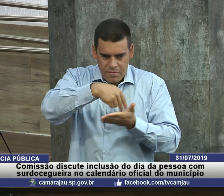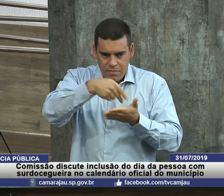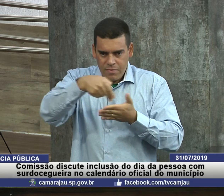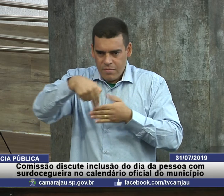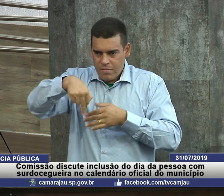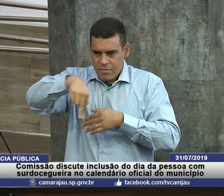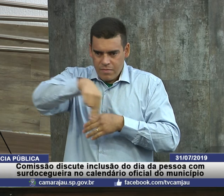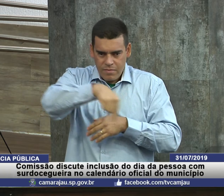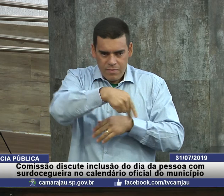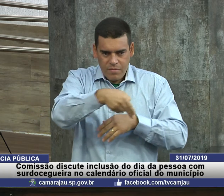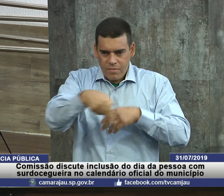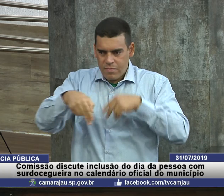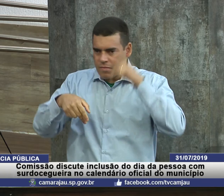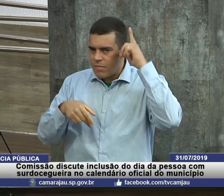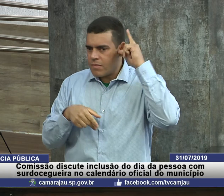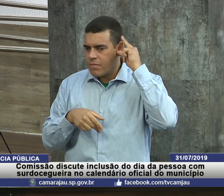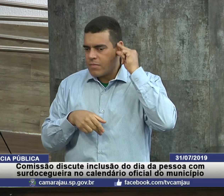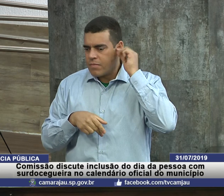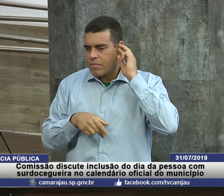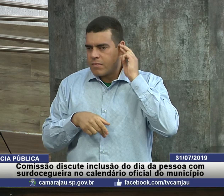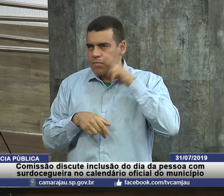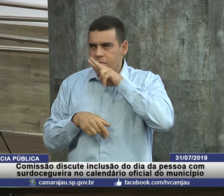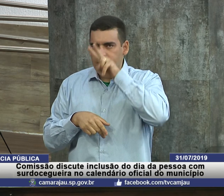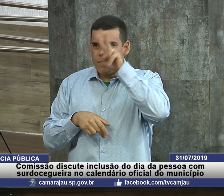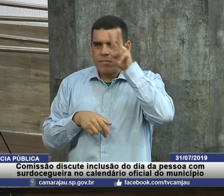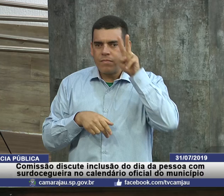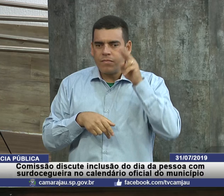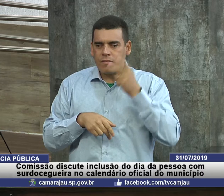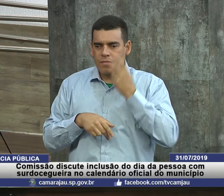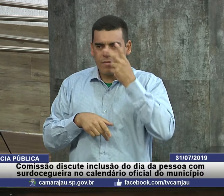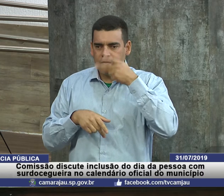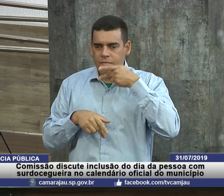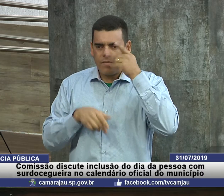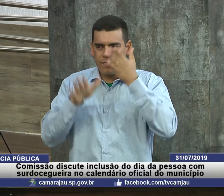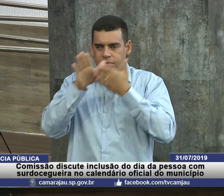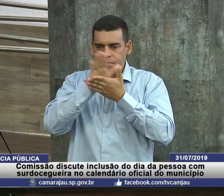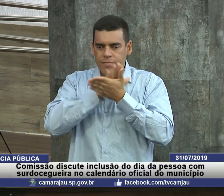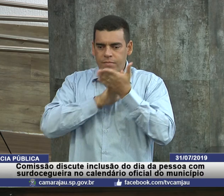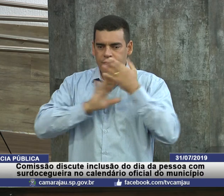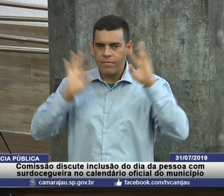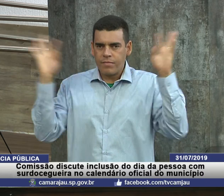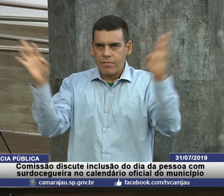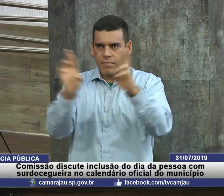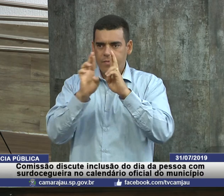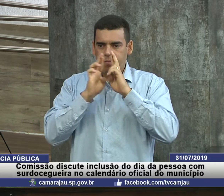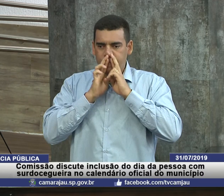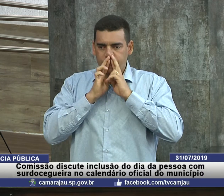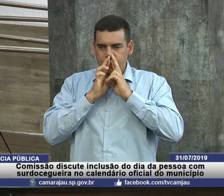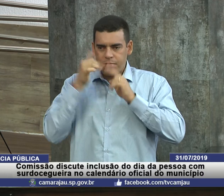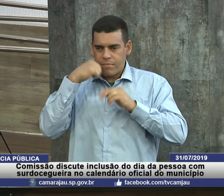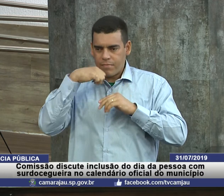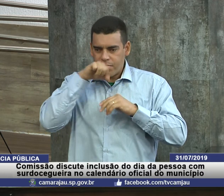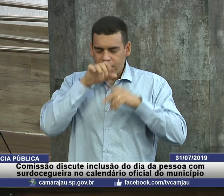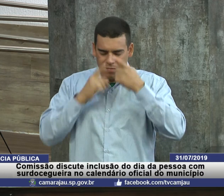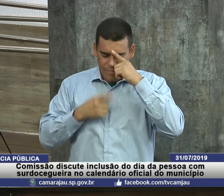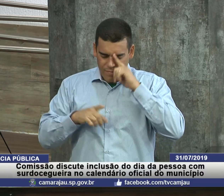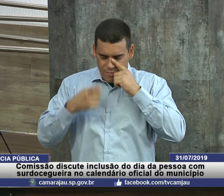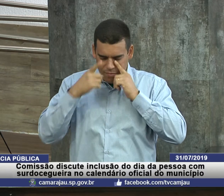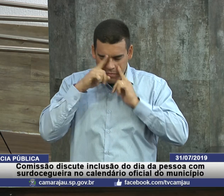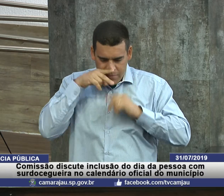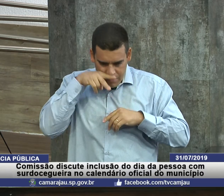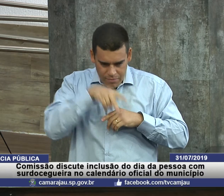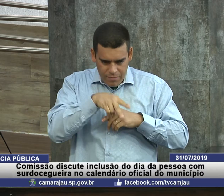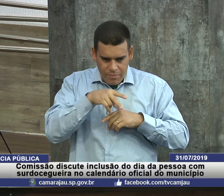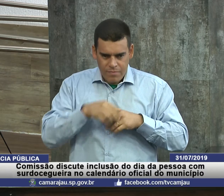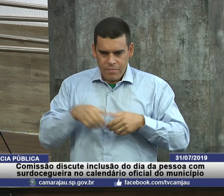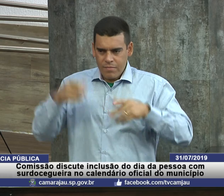perdendo a audição. Mas era uma criança como todas as outras, né? Uma criança que brincava, enxergava muito bem. Eu era uma criança que não falava por conta da surdez.